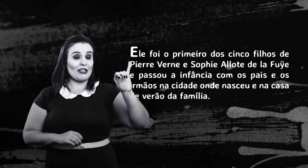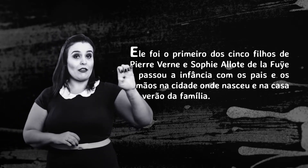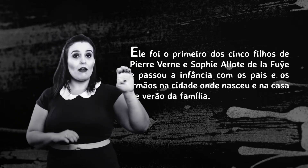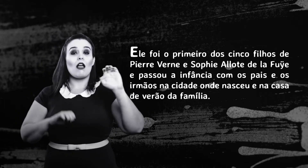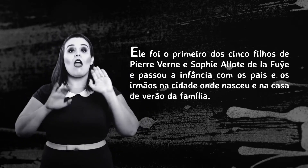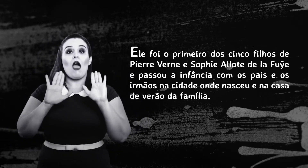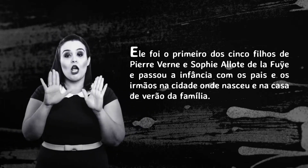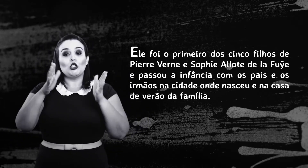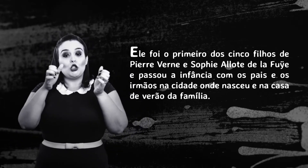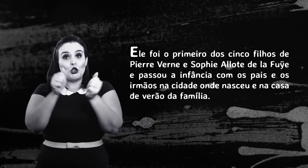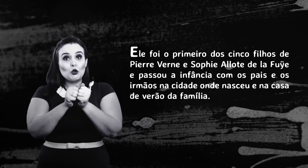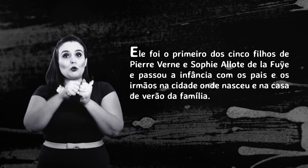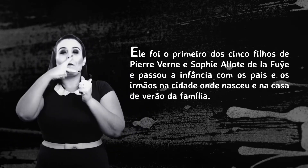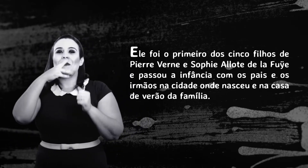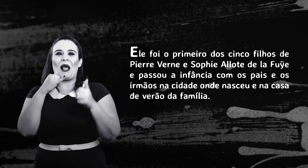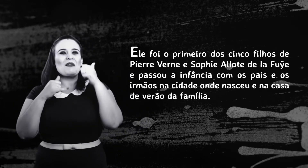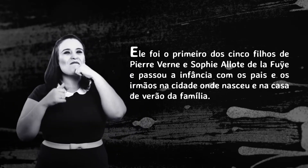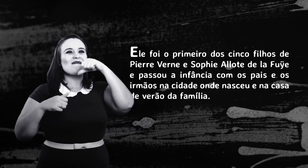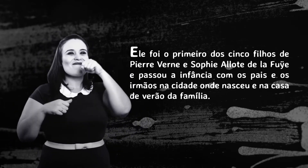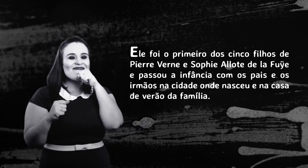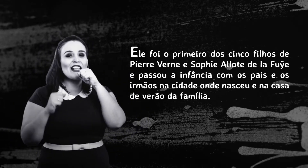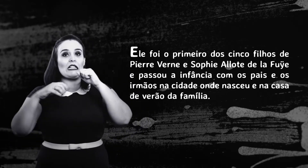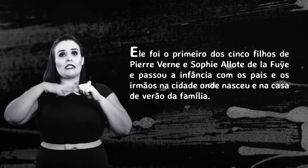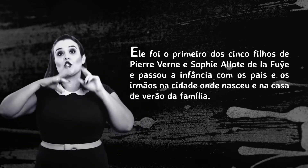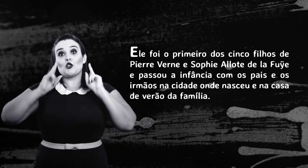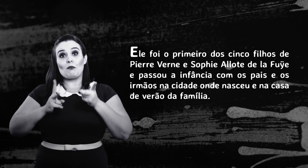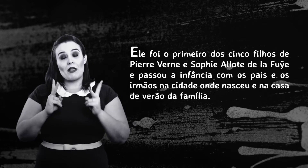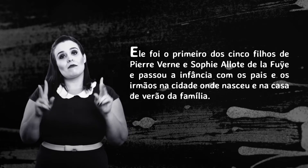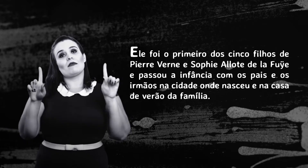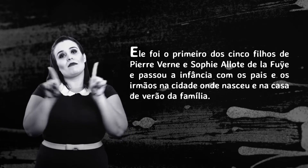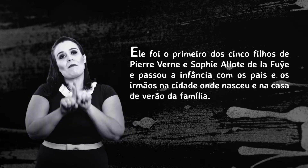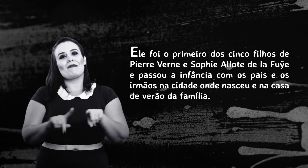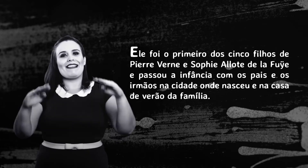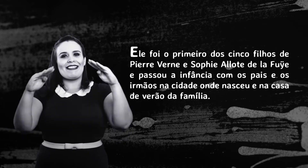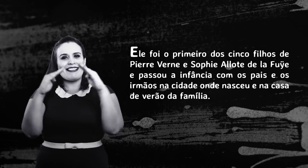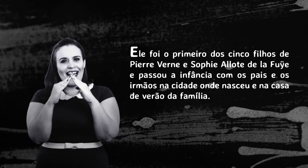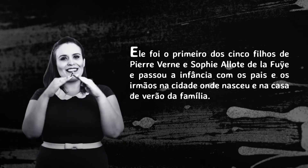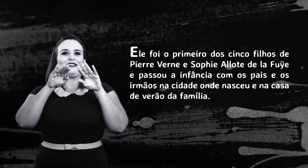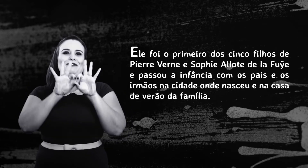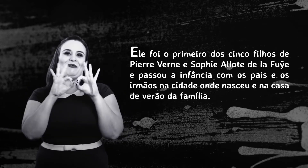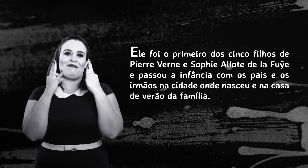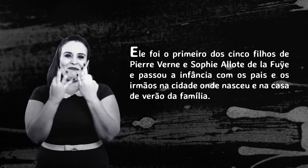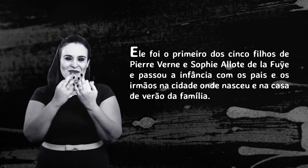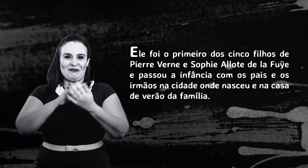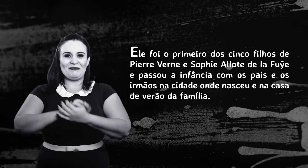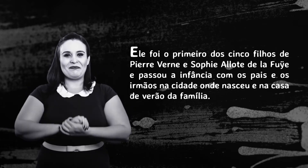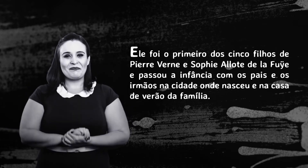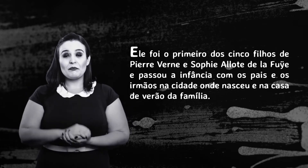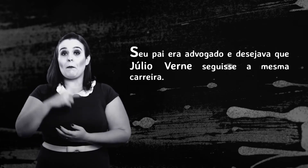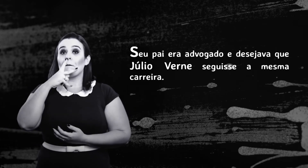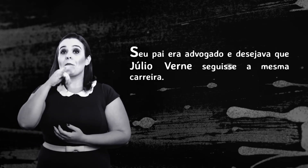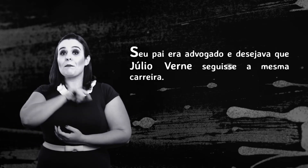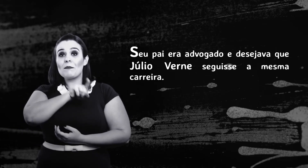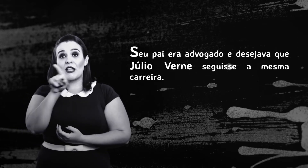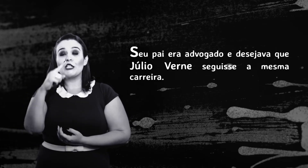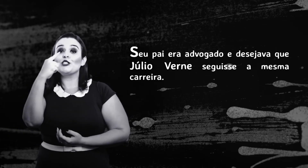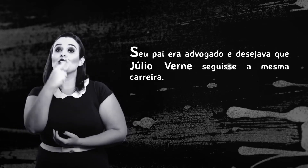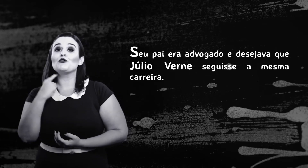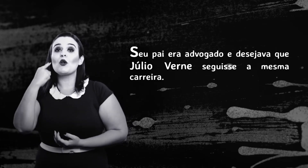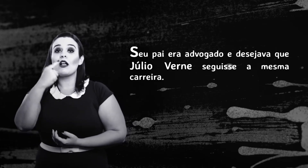E passou a infância com os pais e os irmãos na cidade onde nasceu e na casa de verão da família. Seu pai era